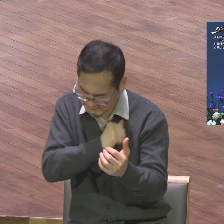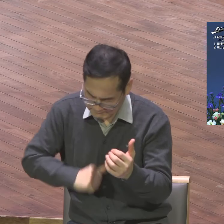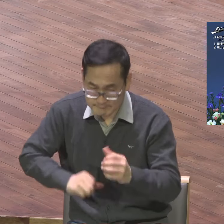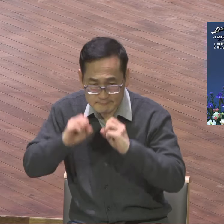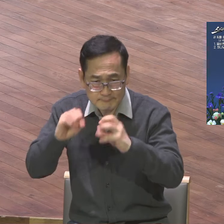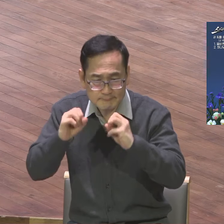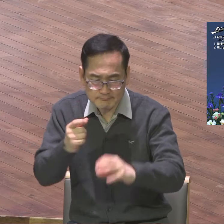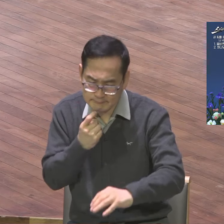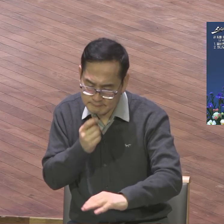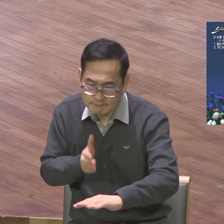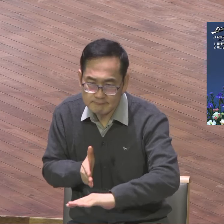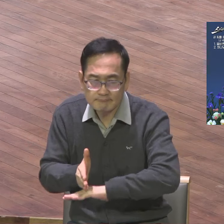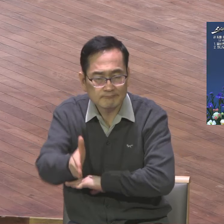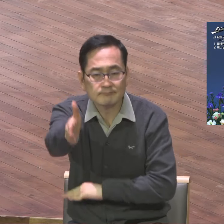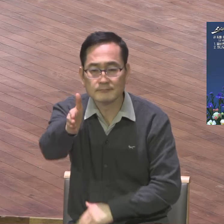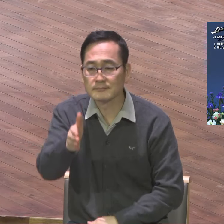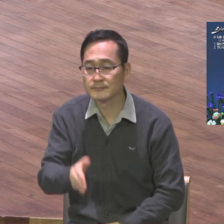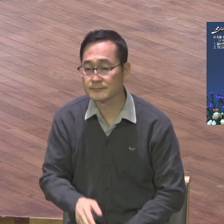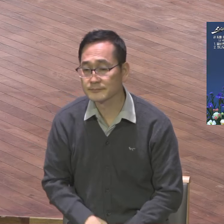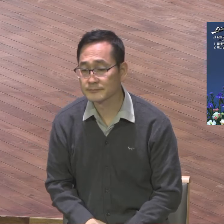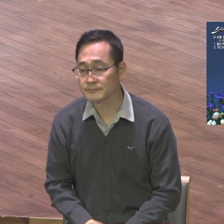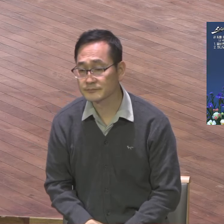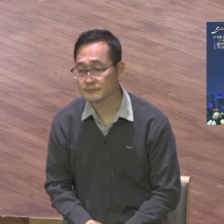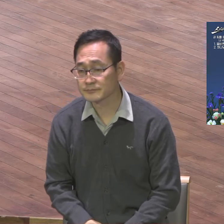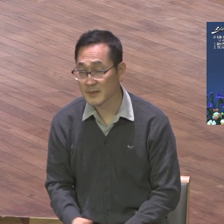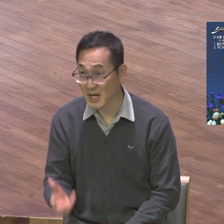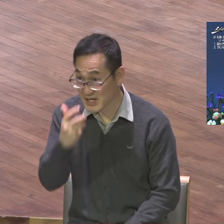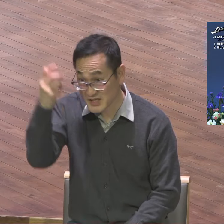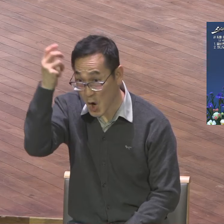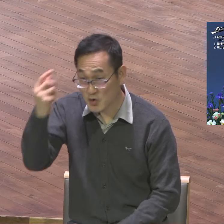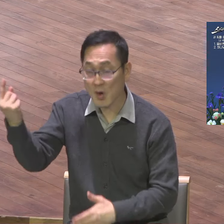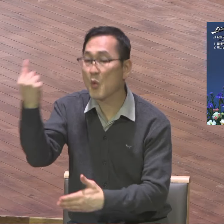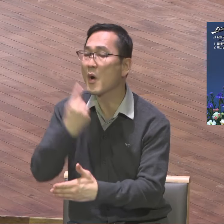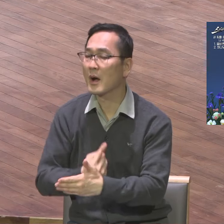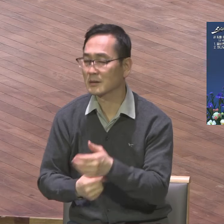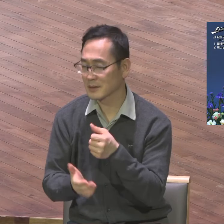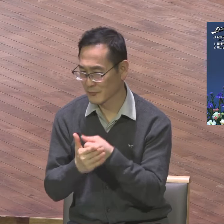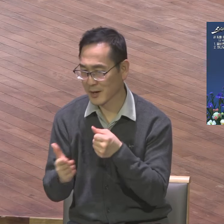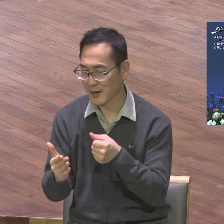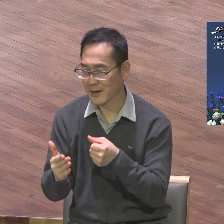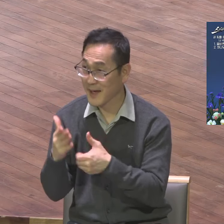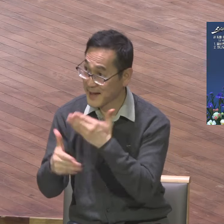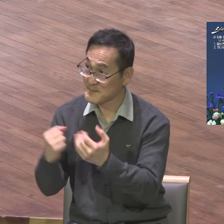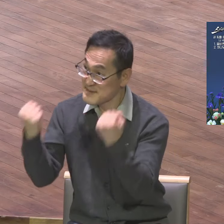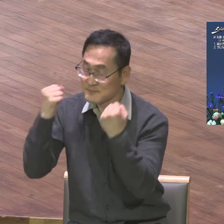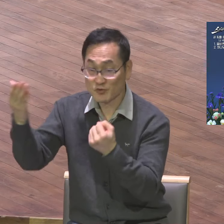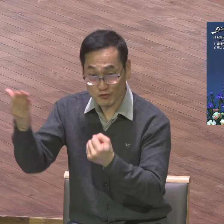일심전심 지속으로 그렇게 올인 집중할 수 있었어요. 하나님이 힘을 주시니까.